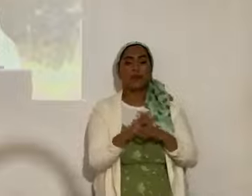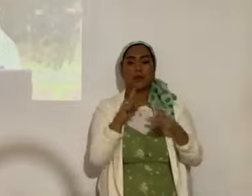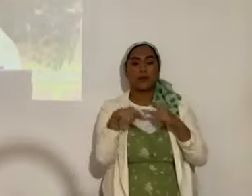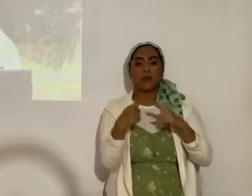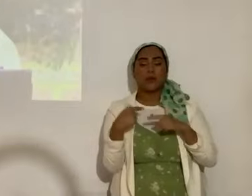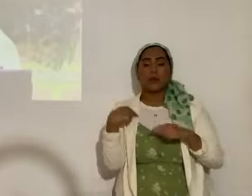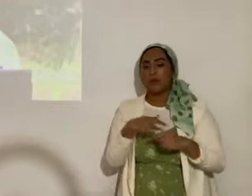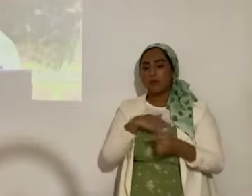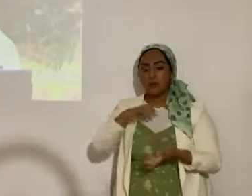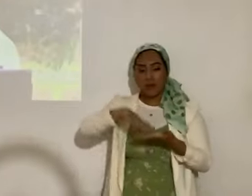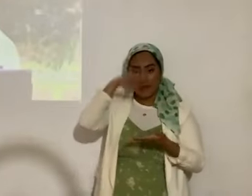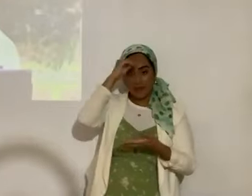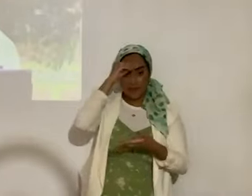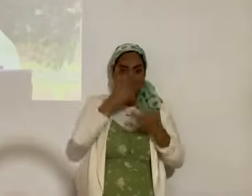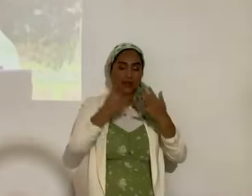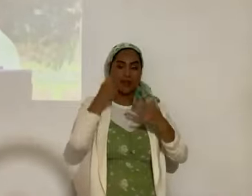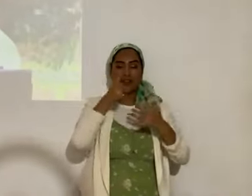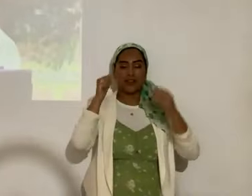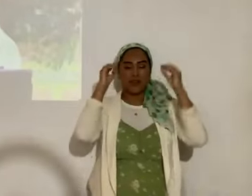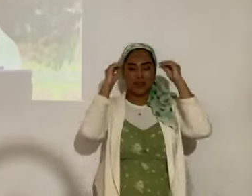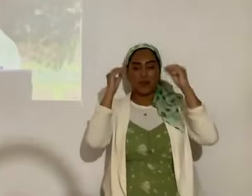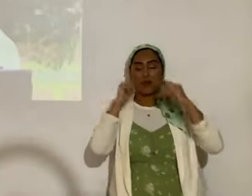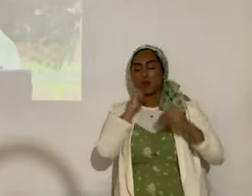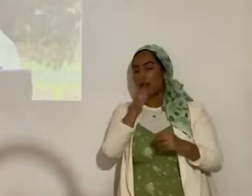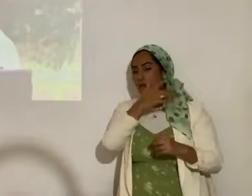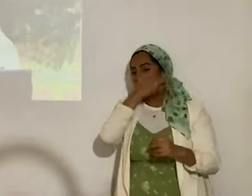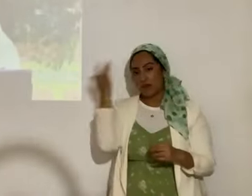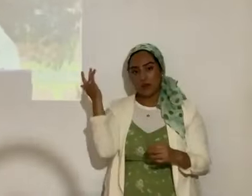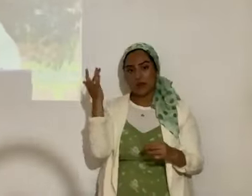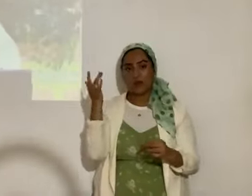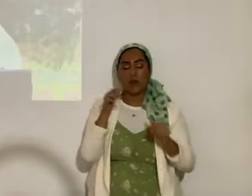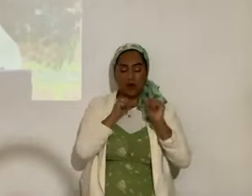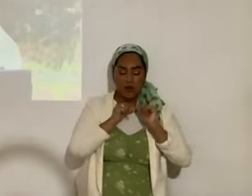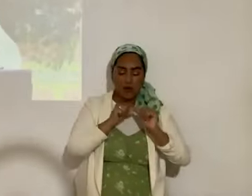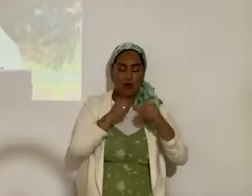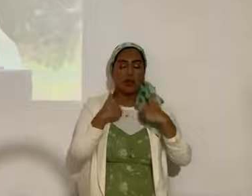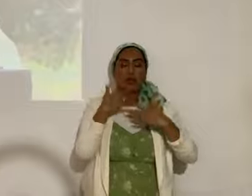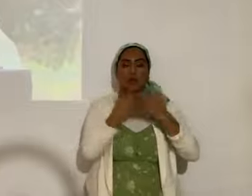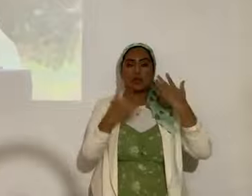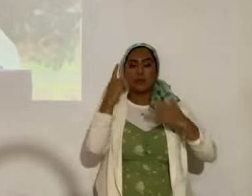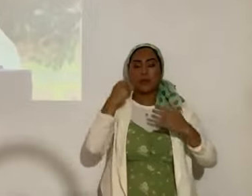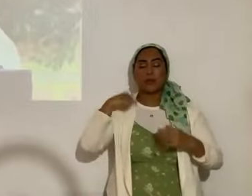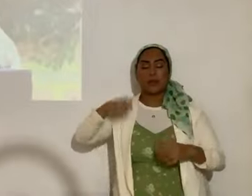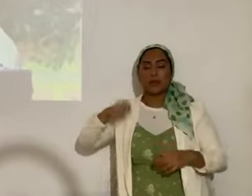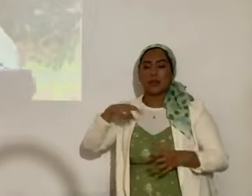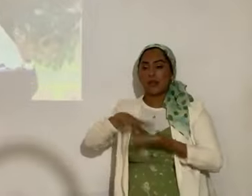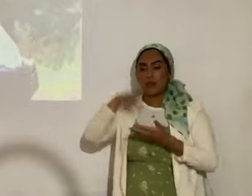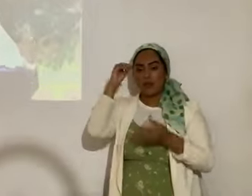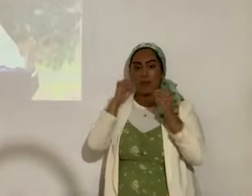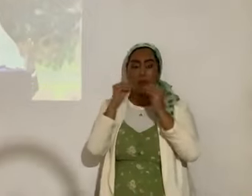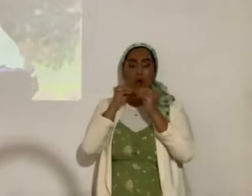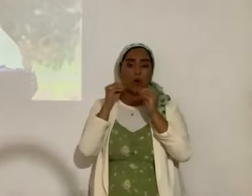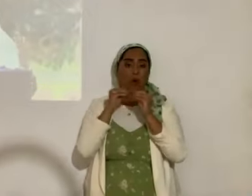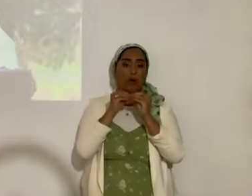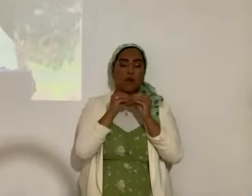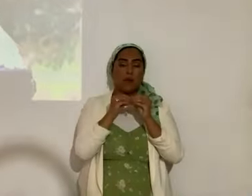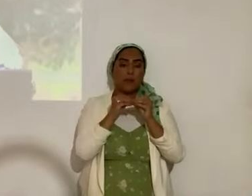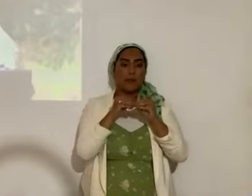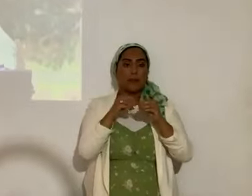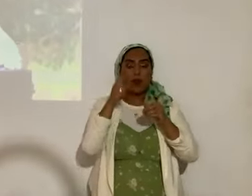que nosotros aprendamos alguna administración no olvidar Siempre hay algo que nos hace falta siempre hay algo que nos va a